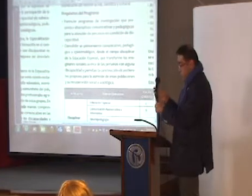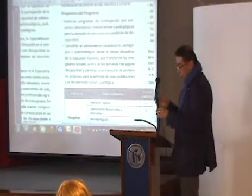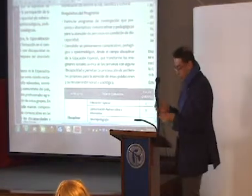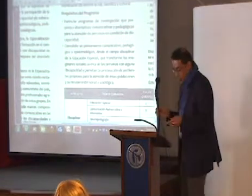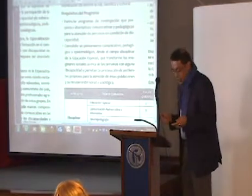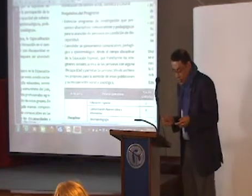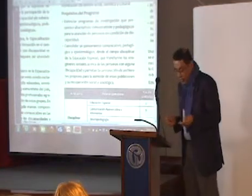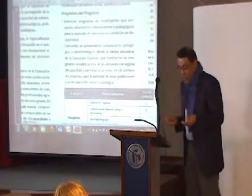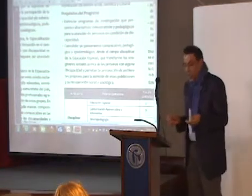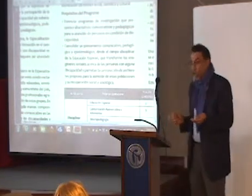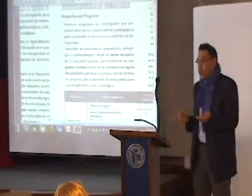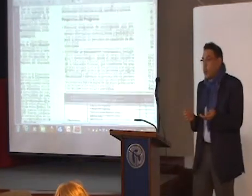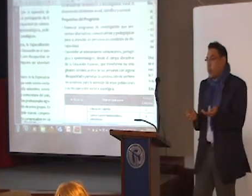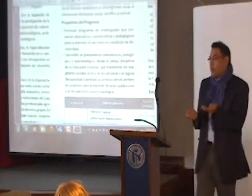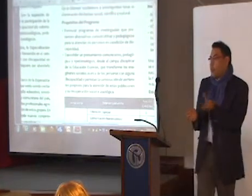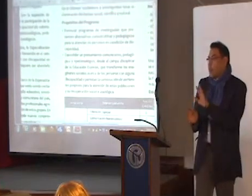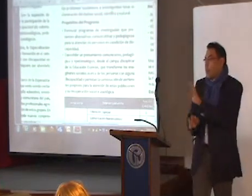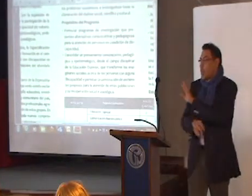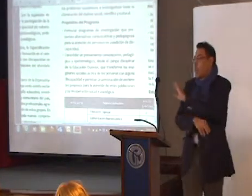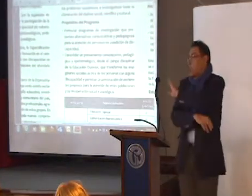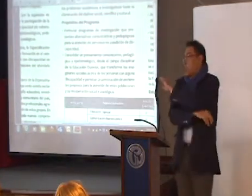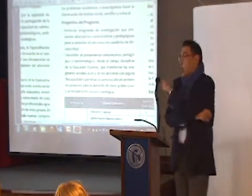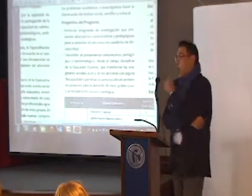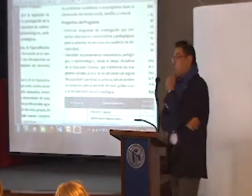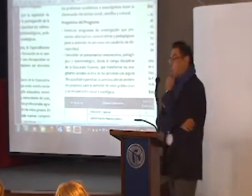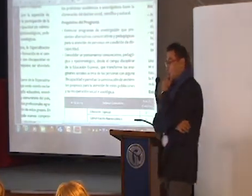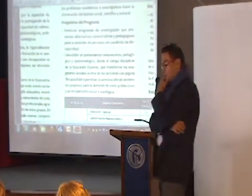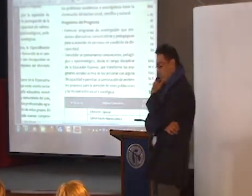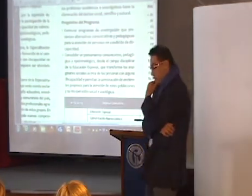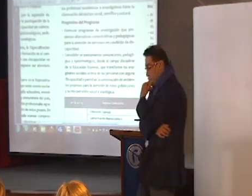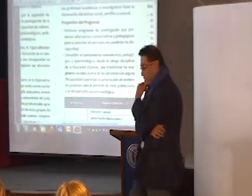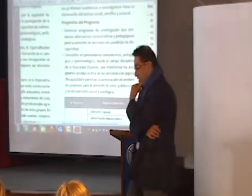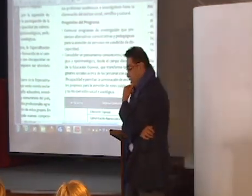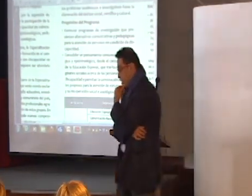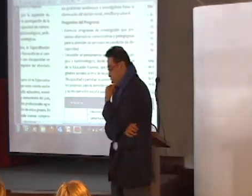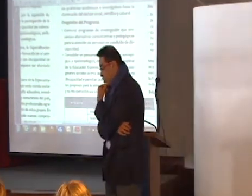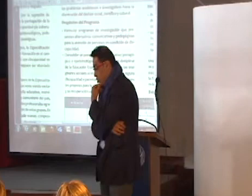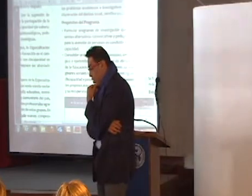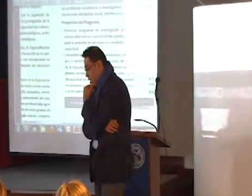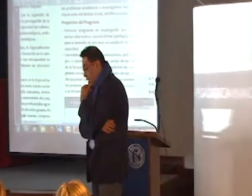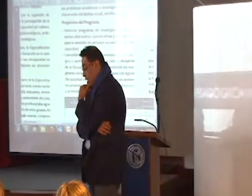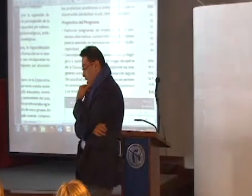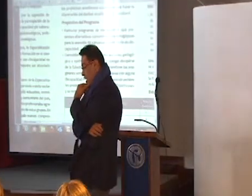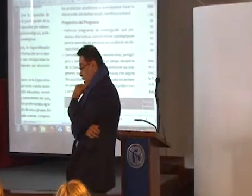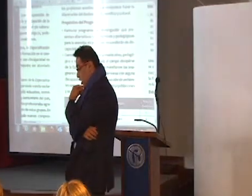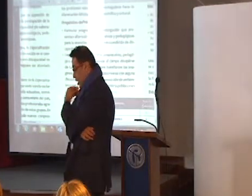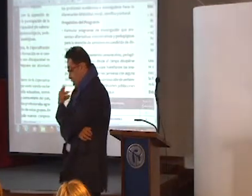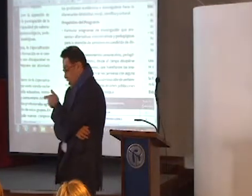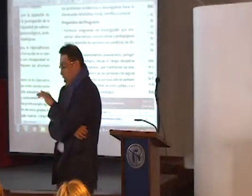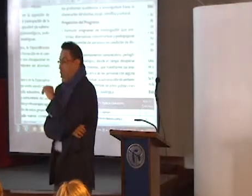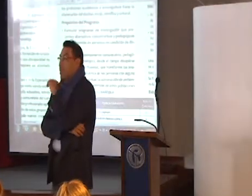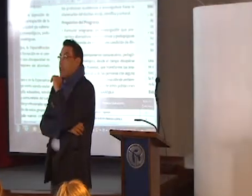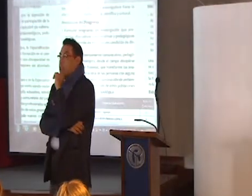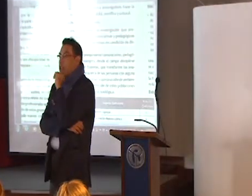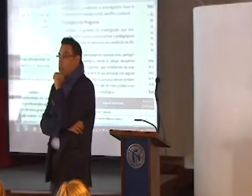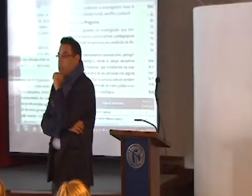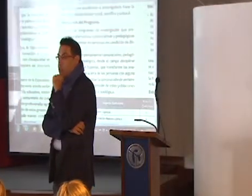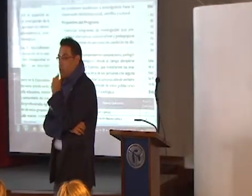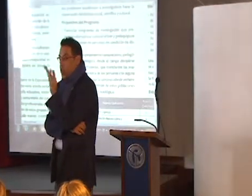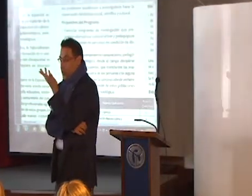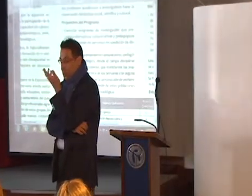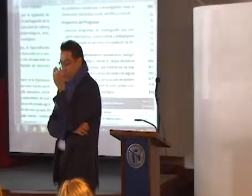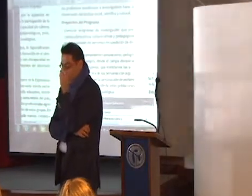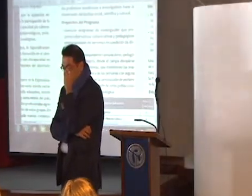la imagen de la oferta, del programa de especialización en el